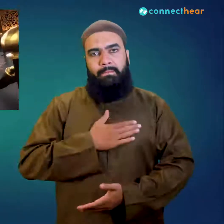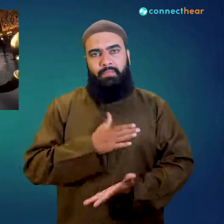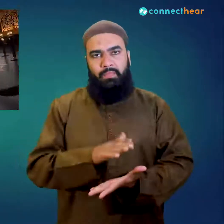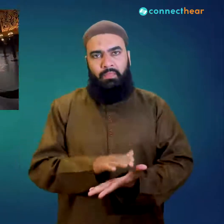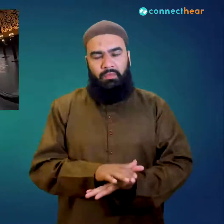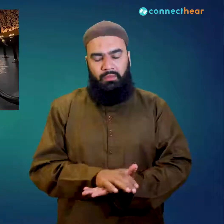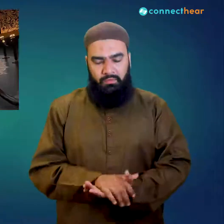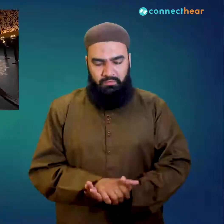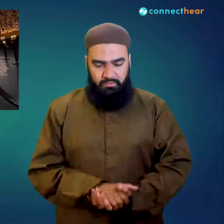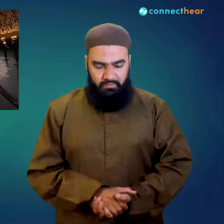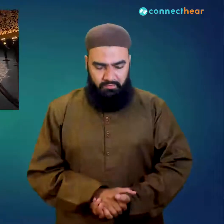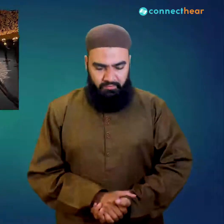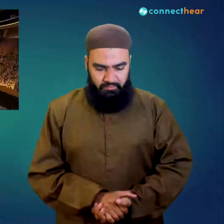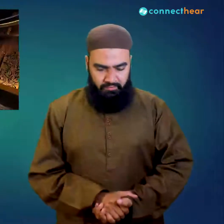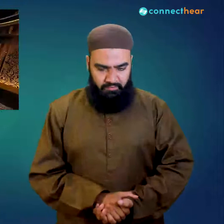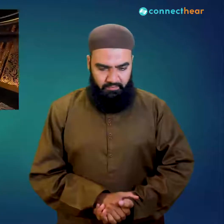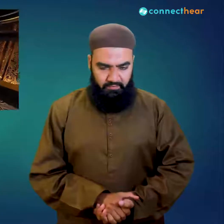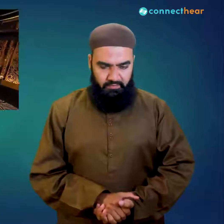يتدبرون